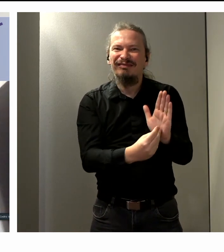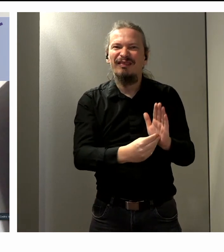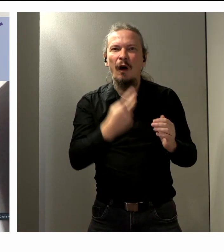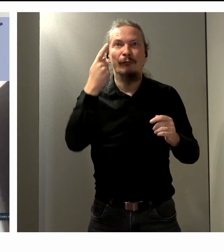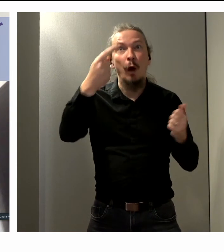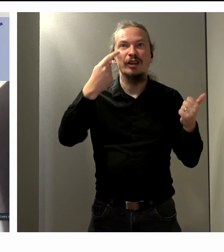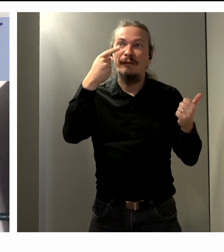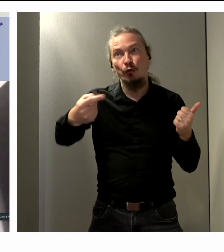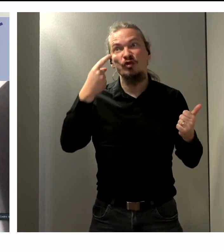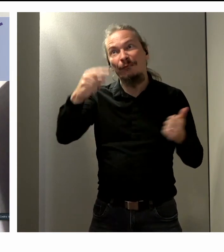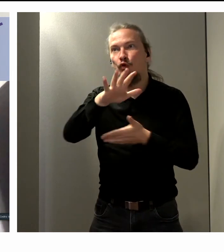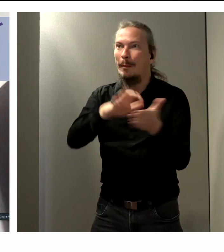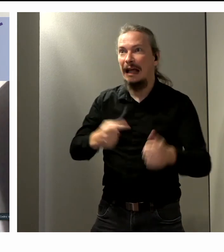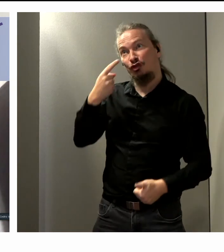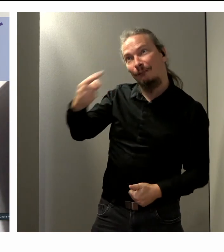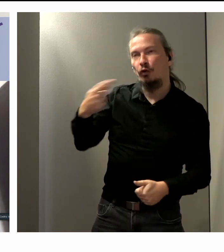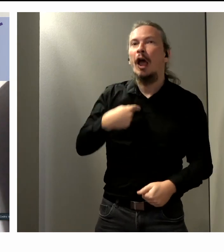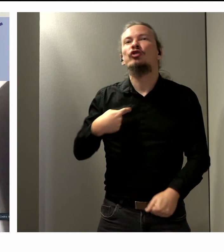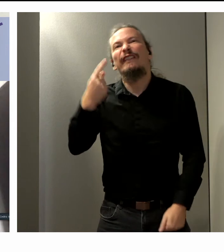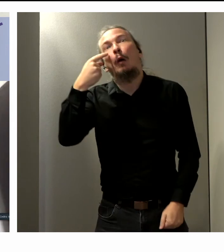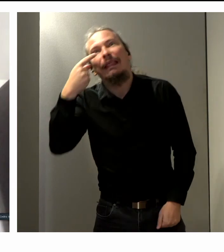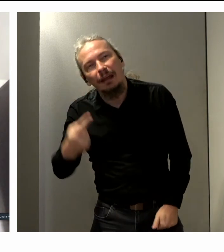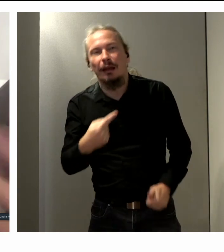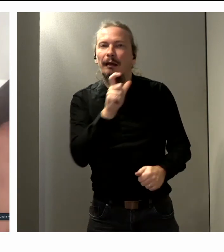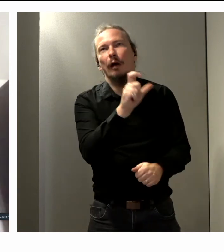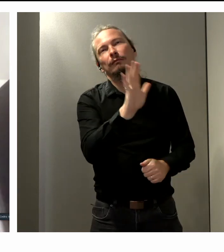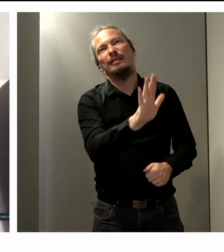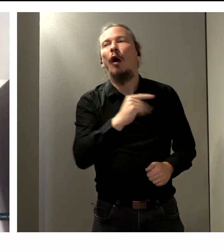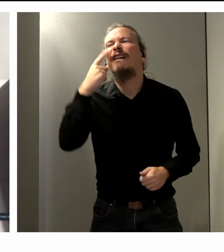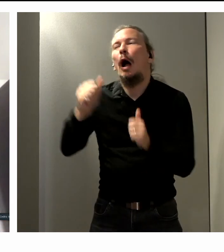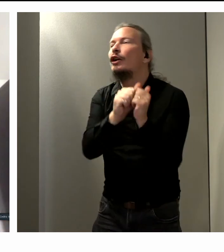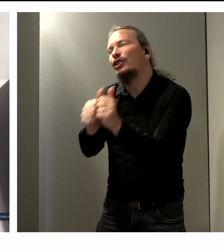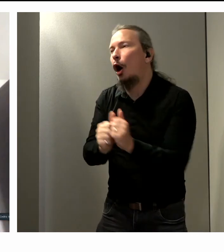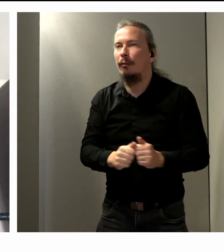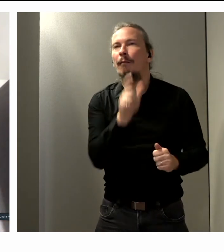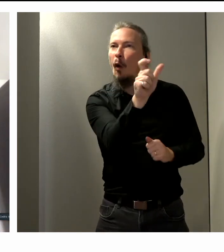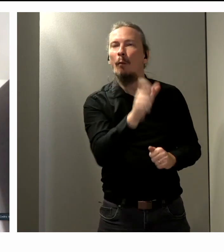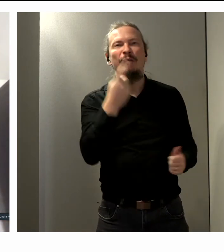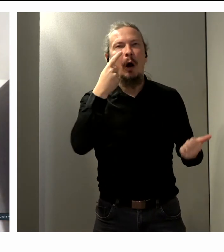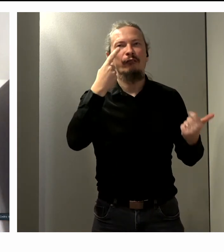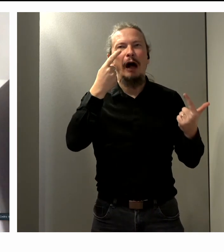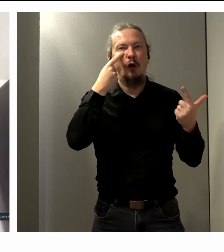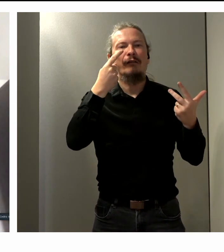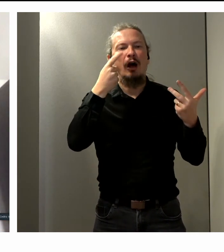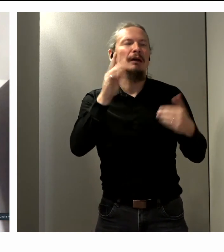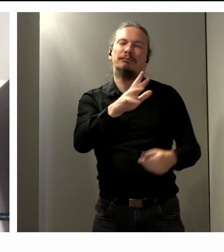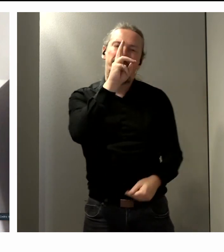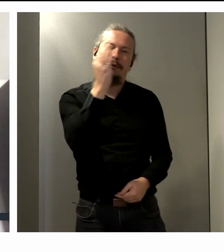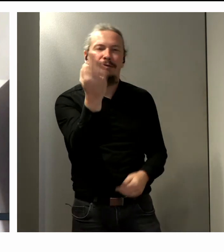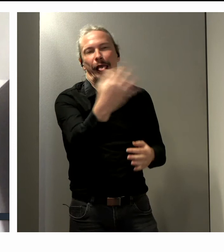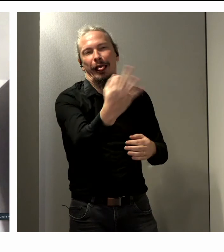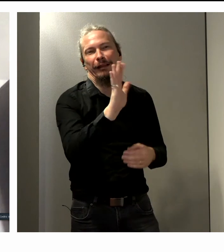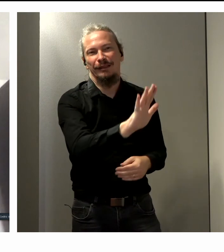à la vision, en disant j'ai vu ton message, je vais regarder, on va voir ça ensemble, et ainsi de suite. Ça faisait partie de ses